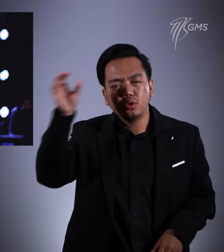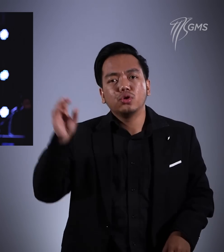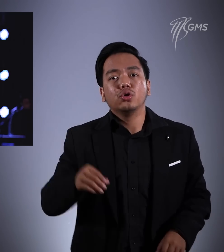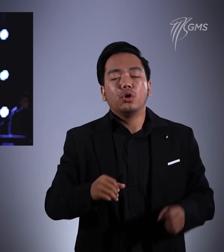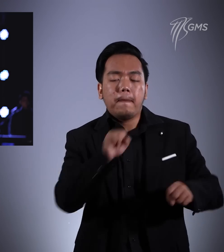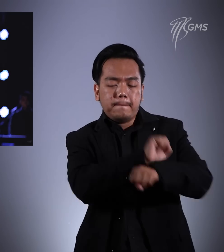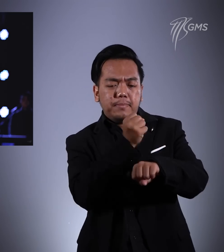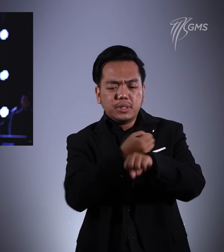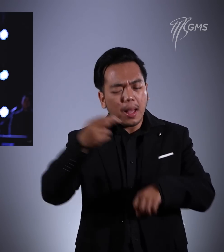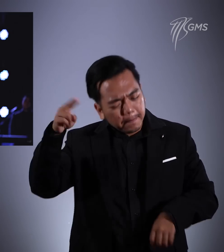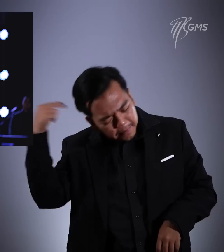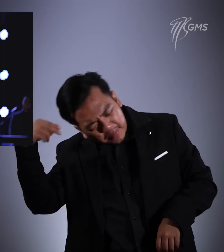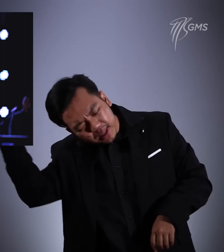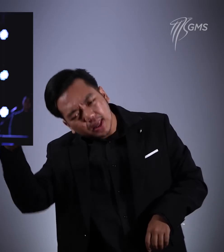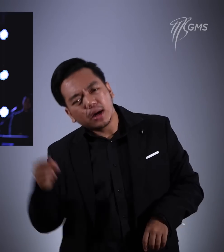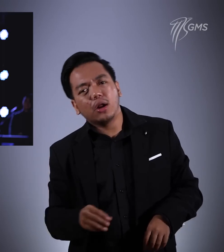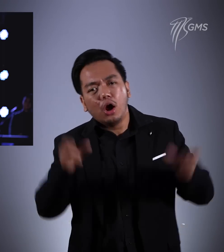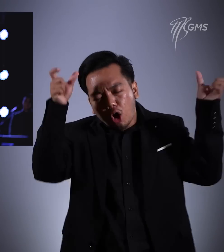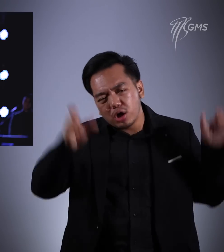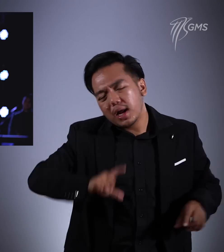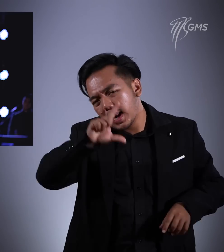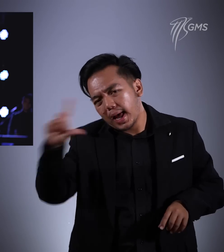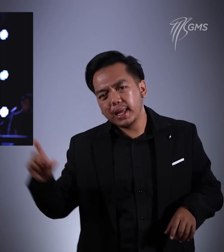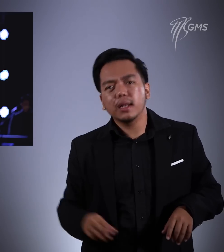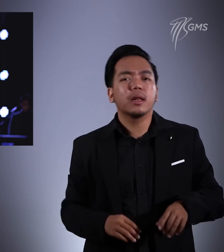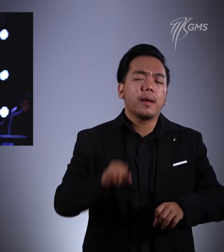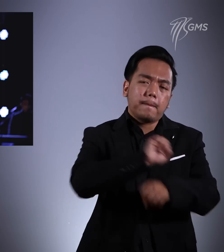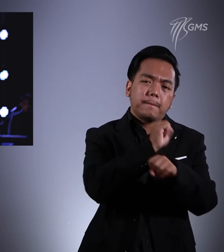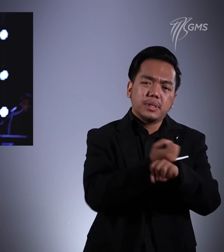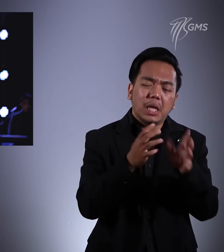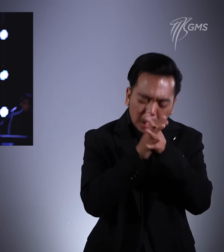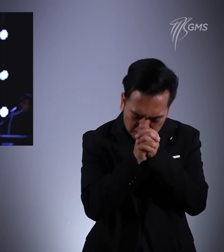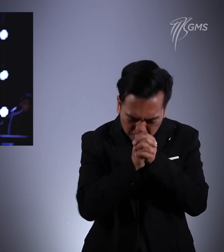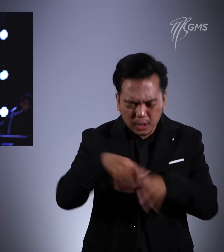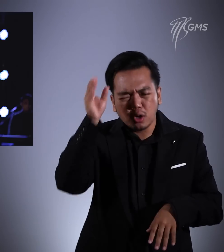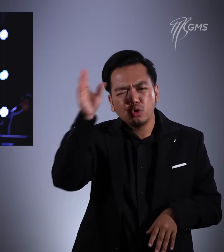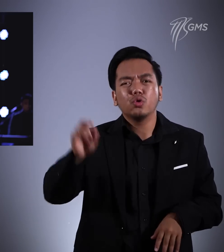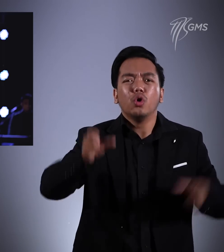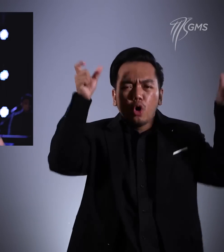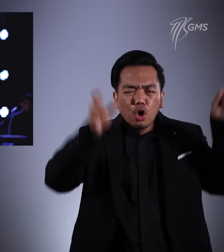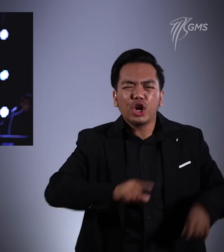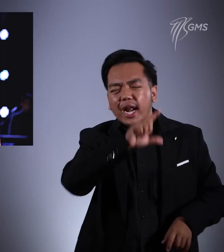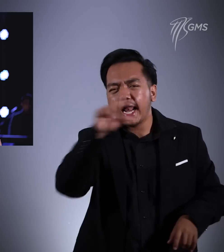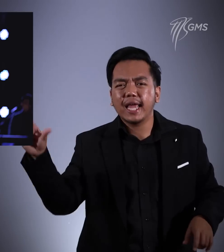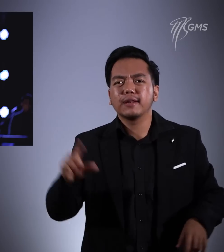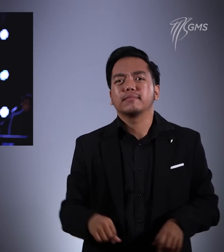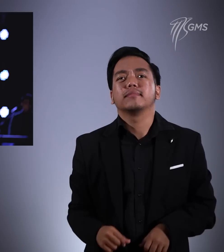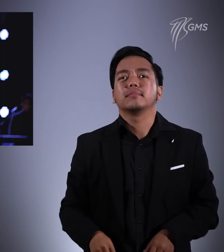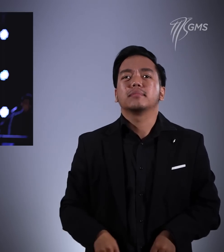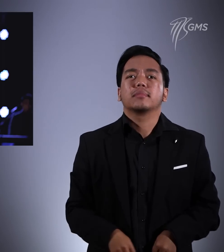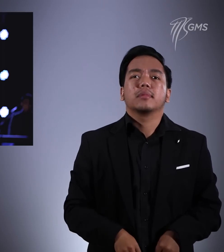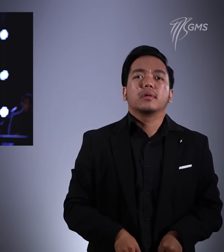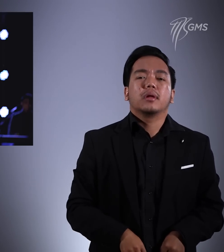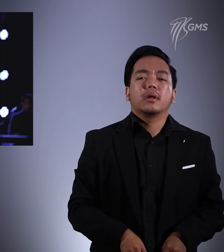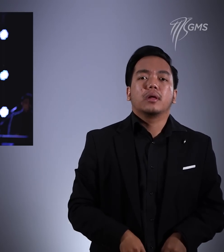orang lain, masih bisa berdoa untuk orang lain. Kalau Anda lihat seseorang, selama dia manusia coba dicubit, kalau dia daging dan